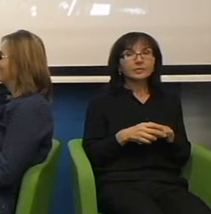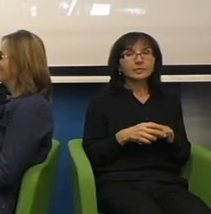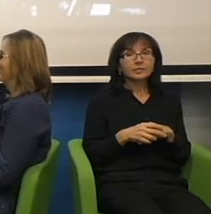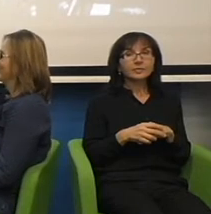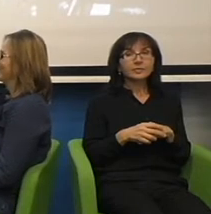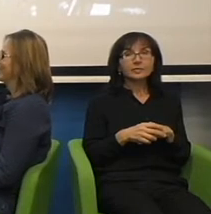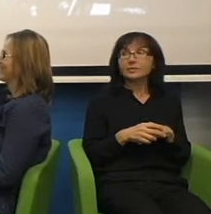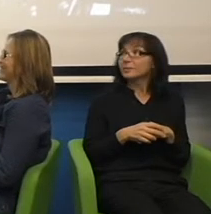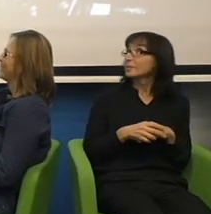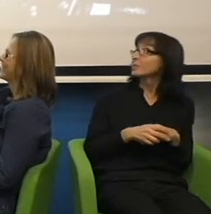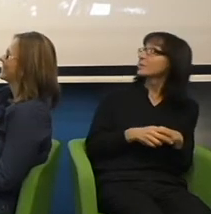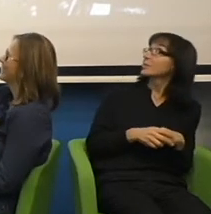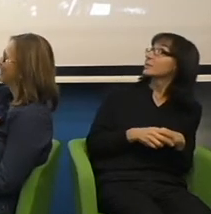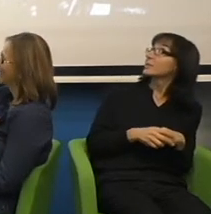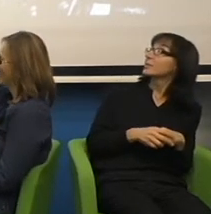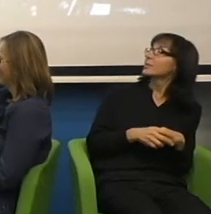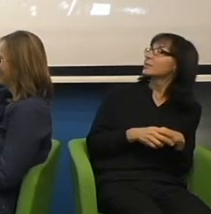A teraz znowu się tam... Nie,